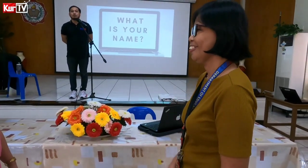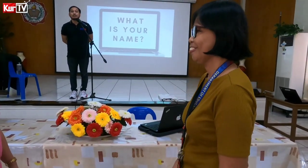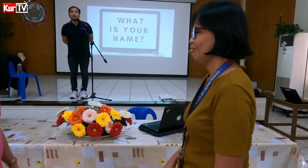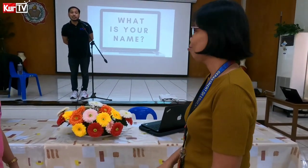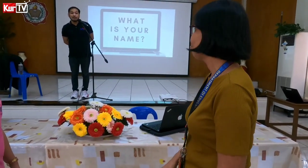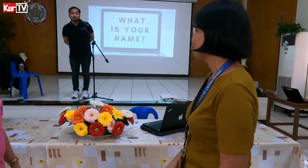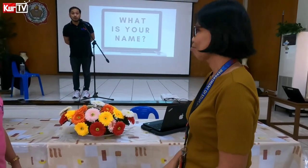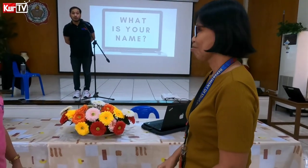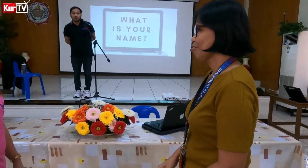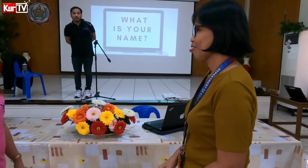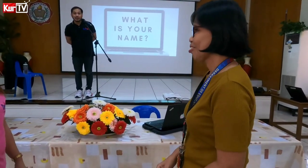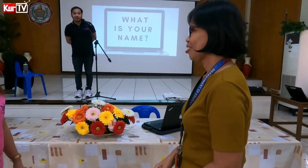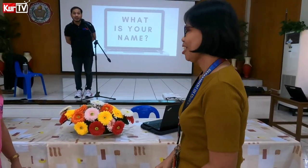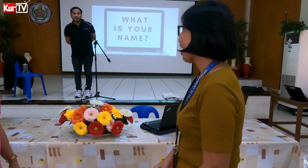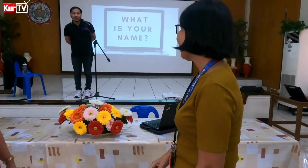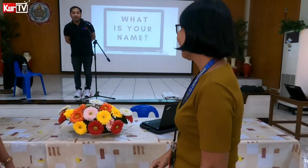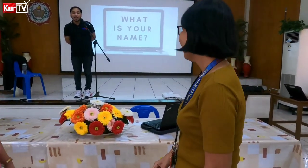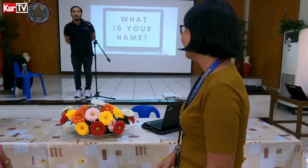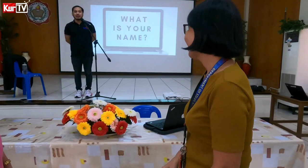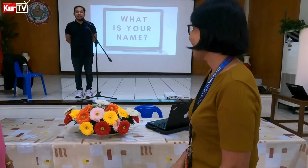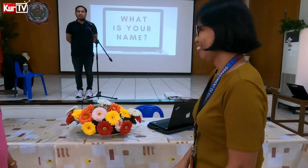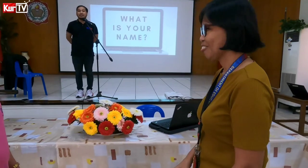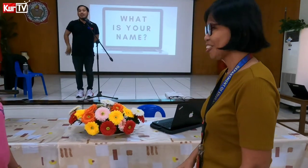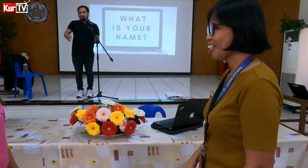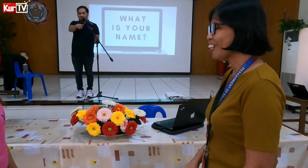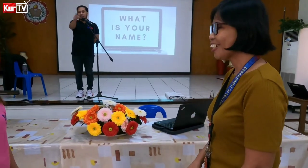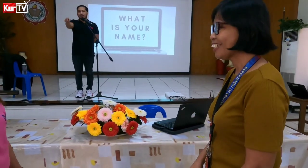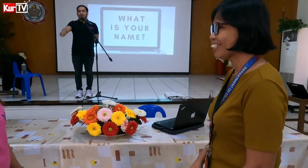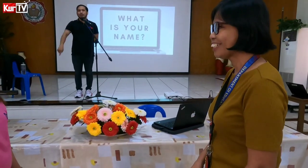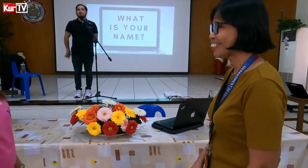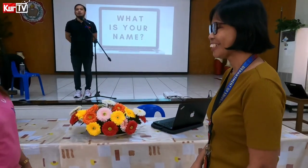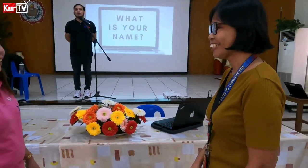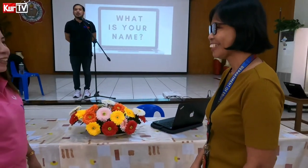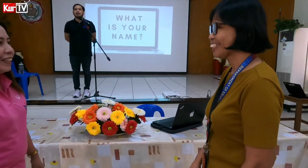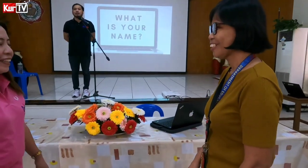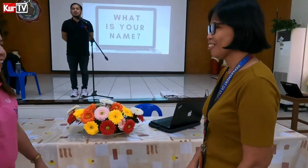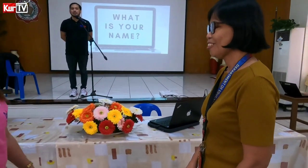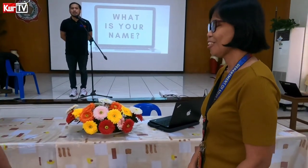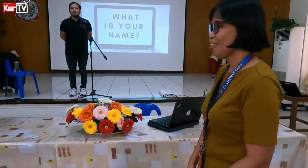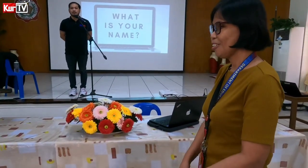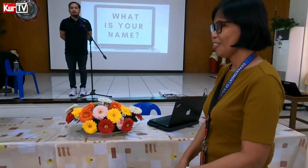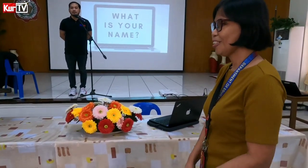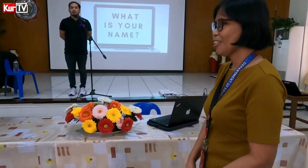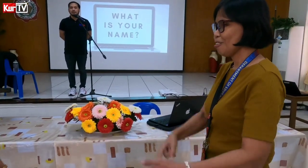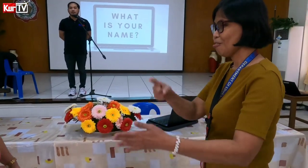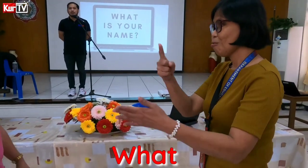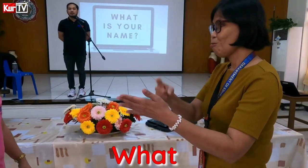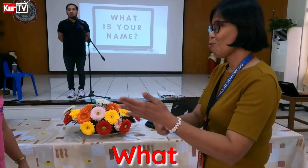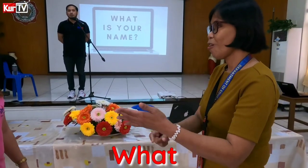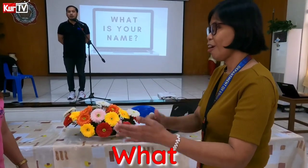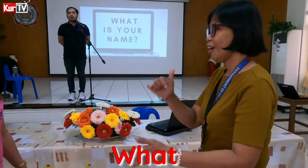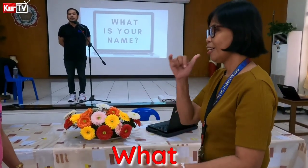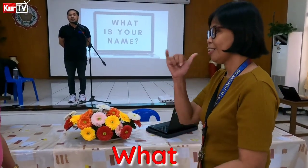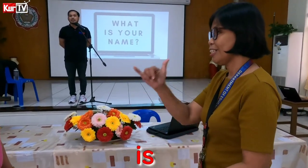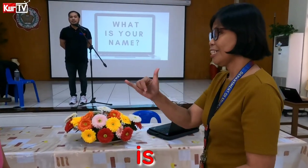What's her name po? Okay, then tanongin mo rin po siya. Anong pasa niya? What